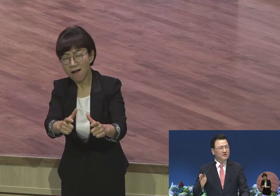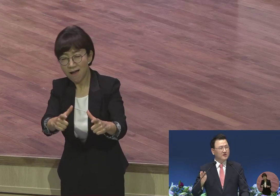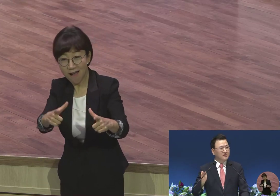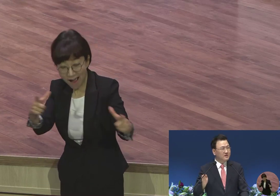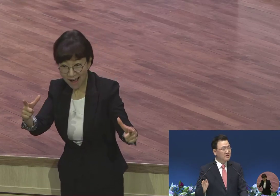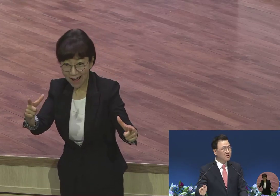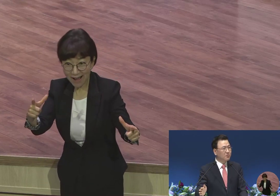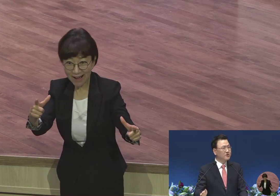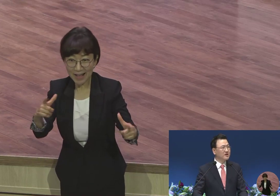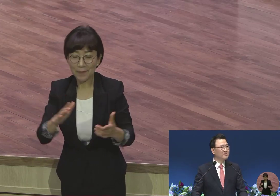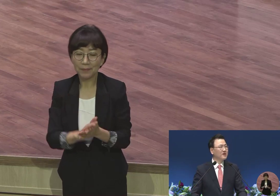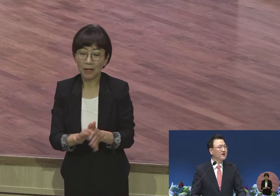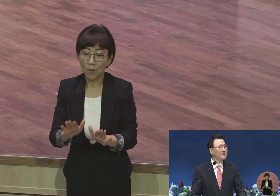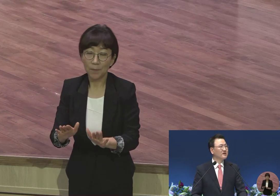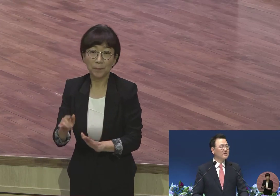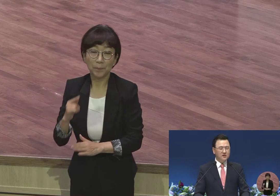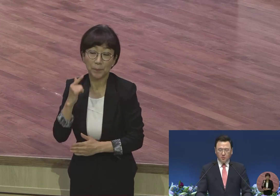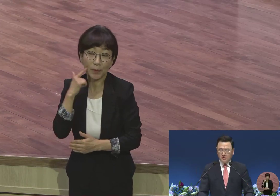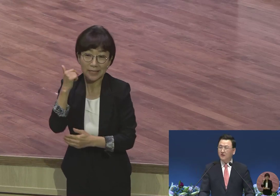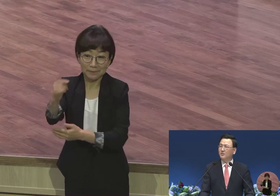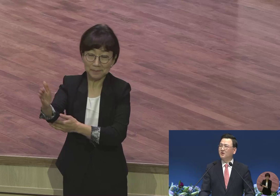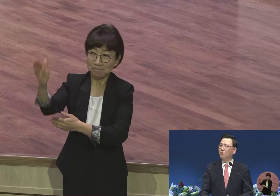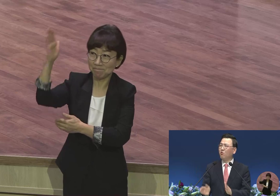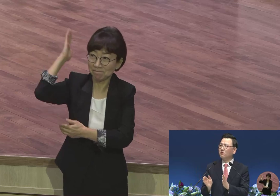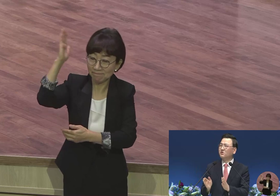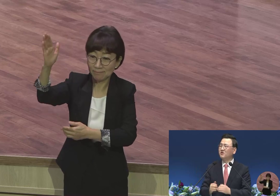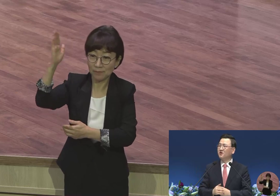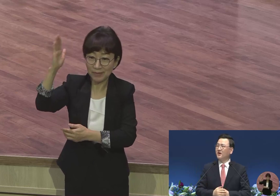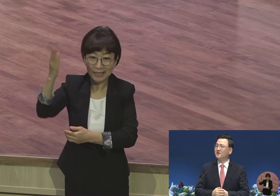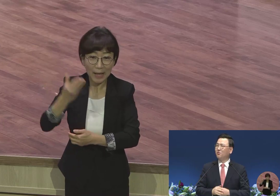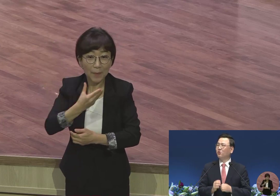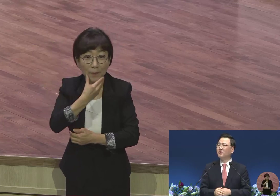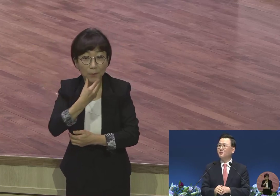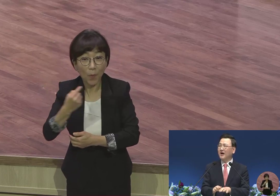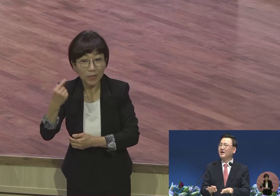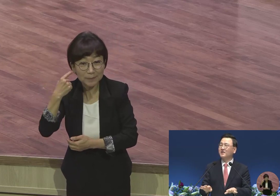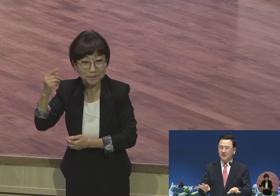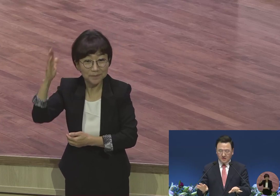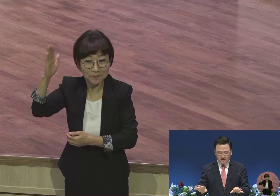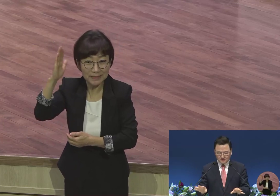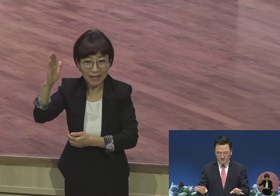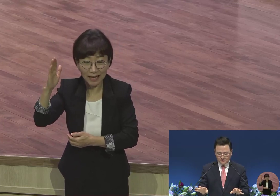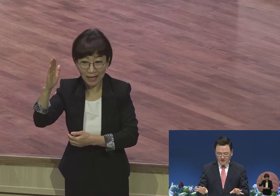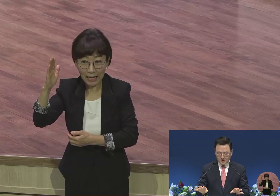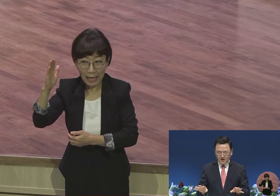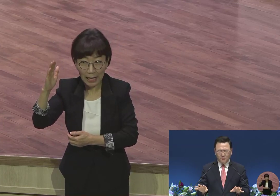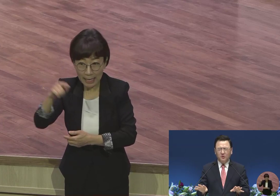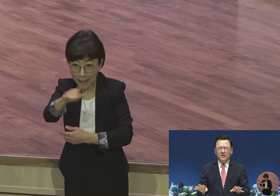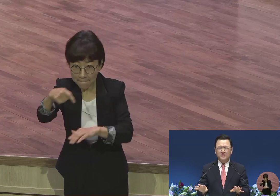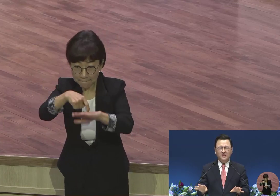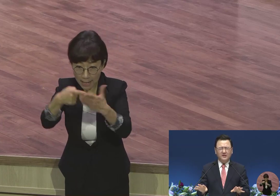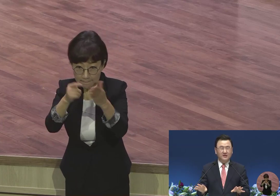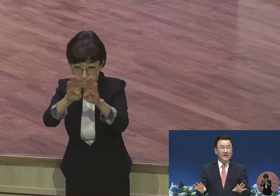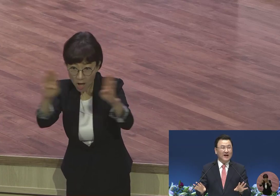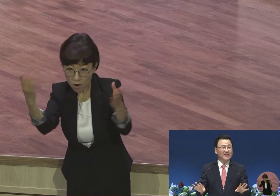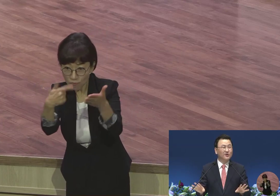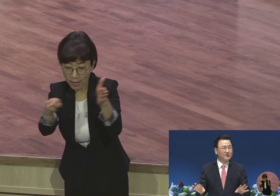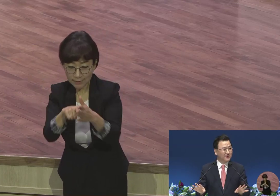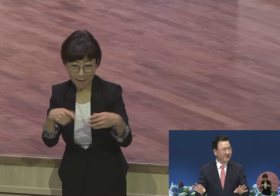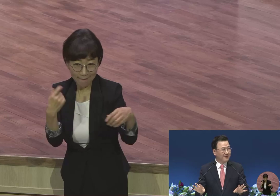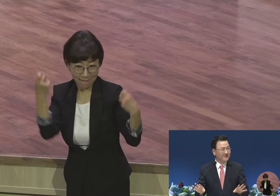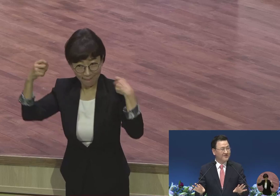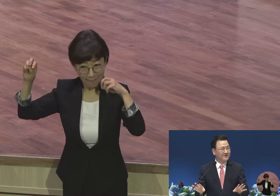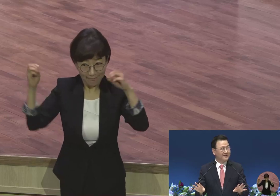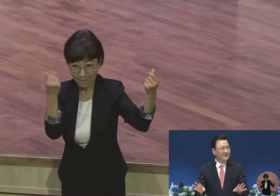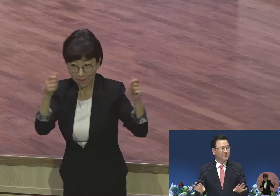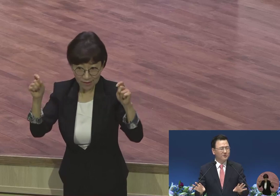목사님이 메시지를 선포하지 않습니까? 근데 목사님이 이 복음을 증거하기 위해서 본인이 좀 망가지셨어. 목사 세계에서는 이렇게 안